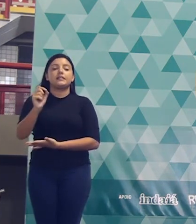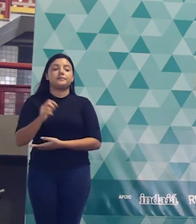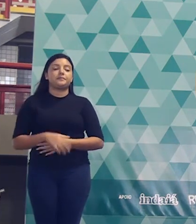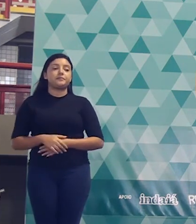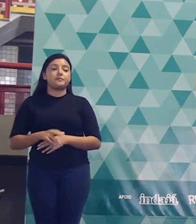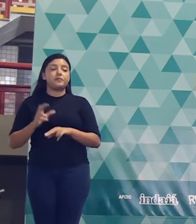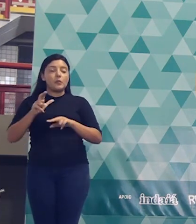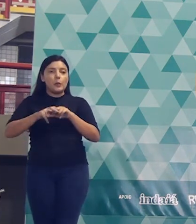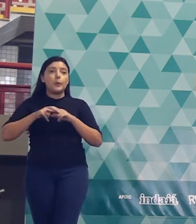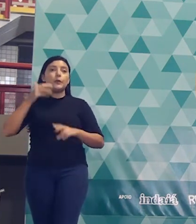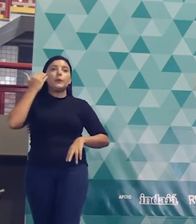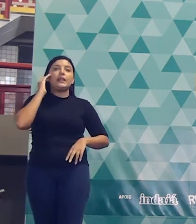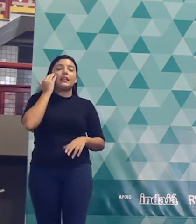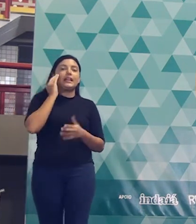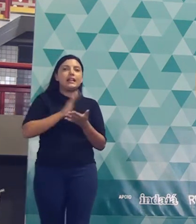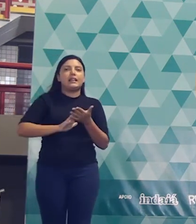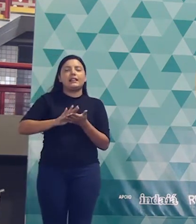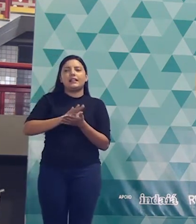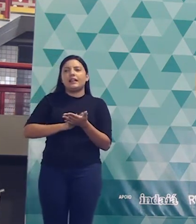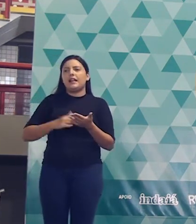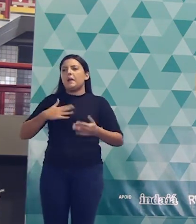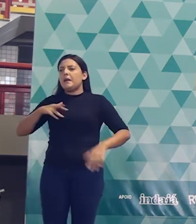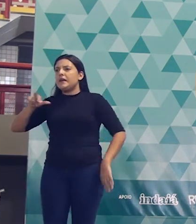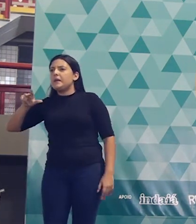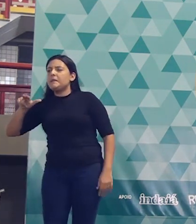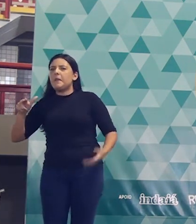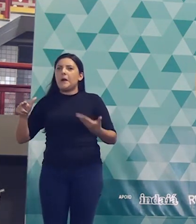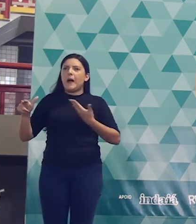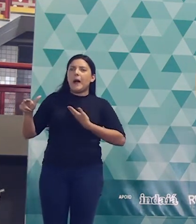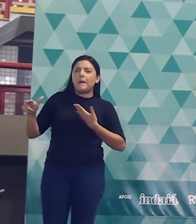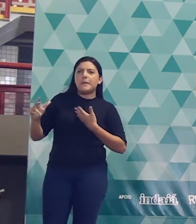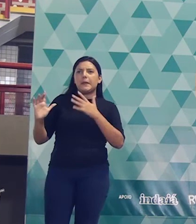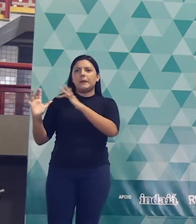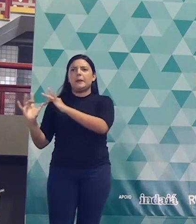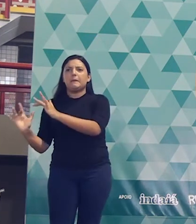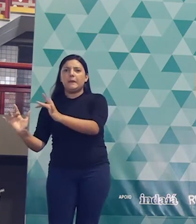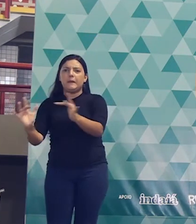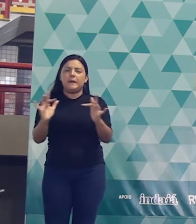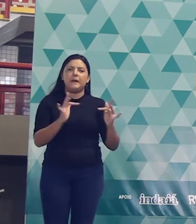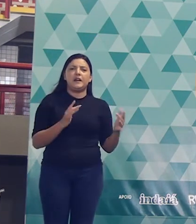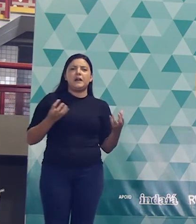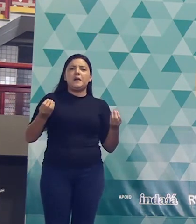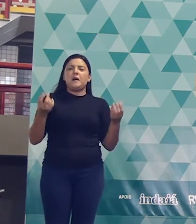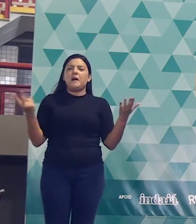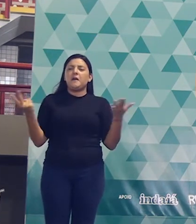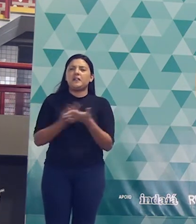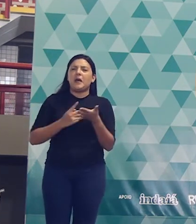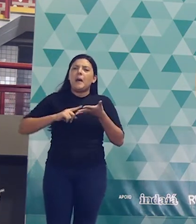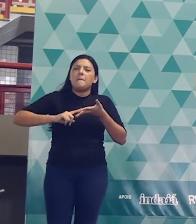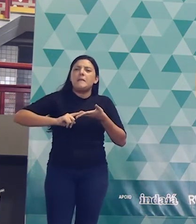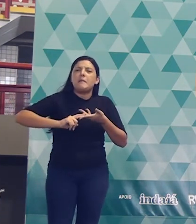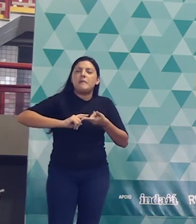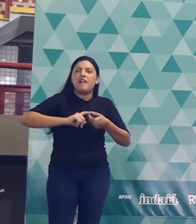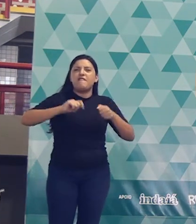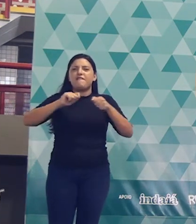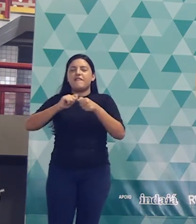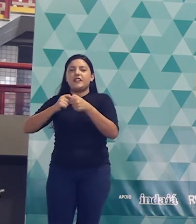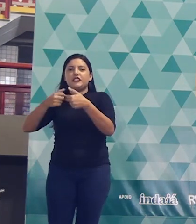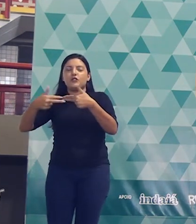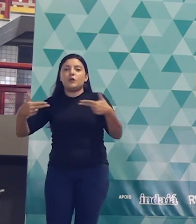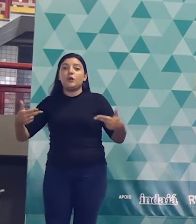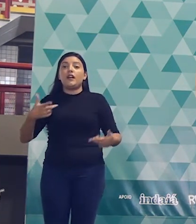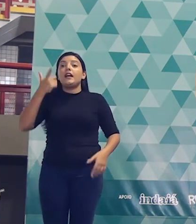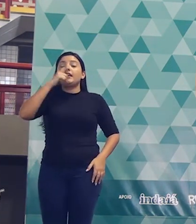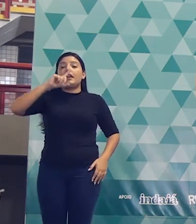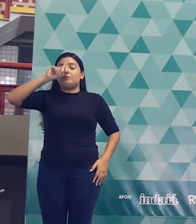Por isso que você não entende, né? Como é que a sua irmã, seu irmão, sua amiga, né? Certo? Se submete a tanta coisa. Você sabe quem é que